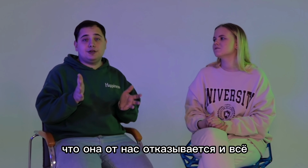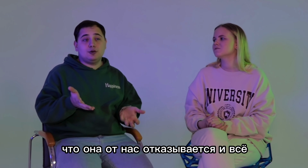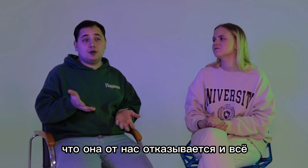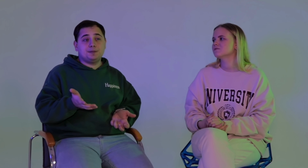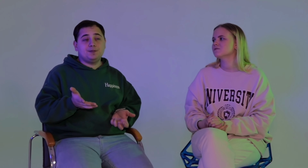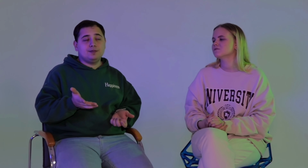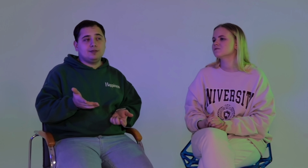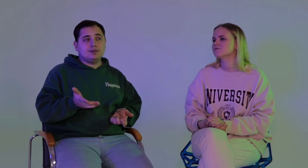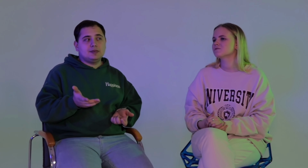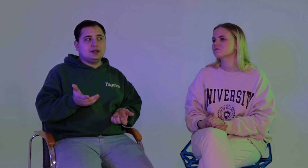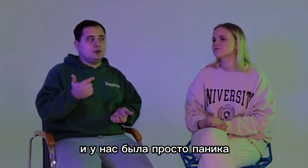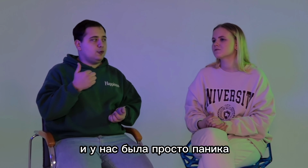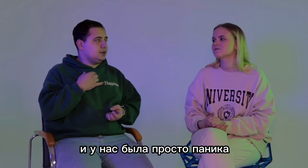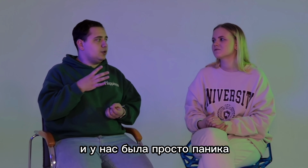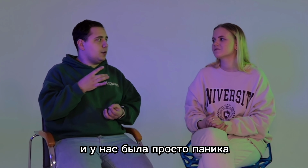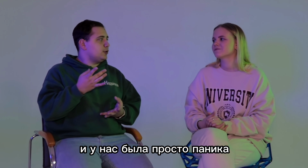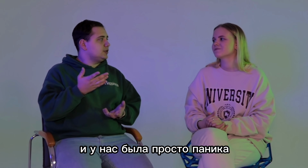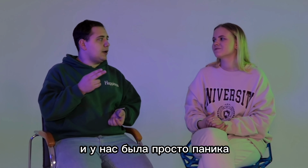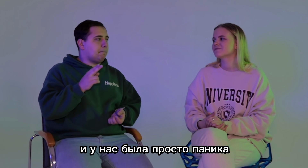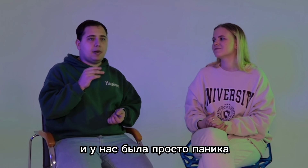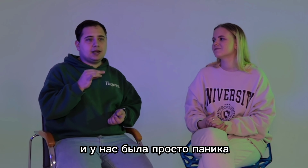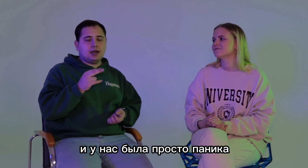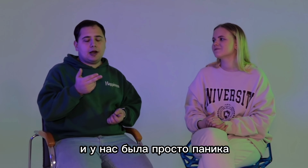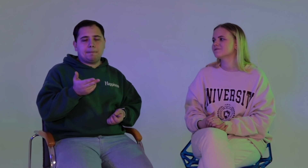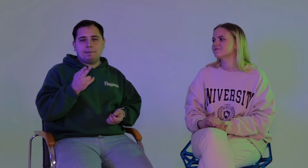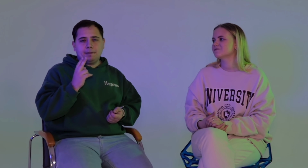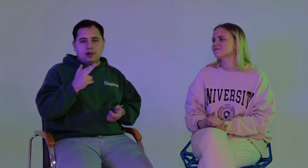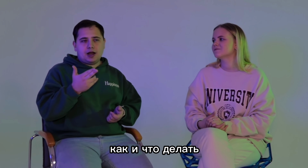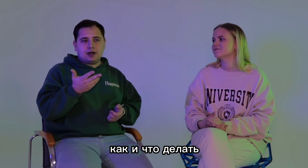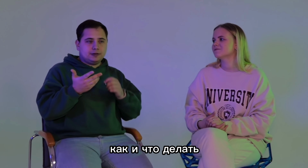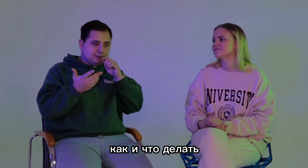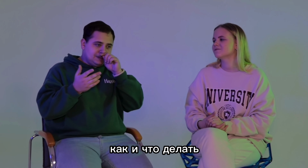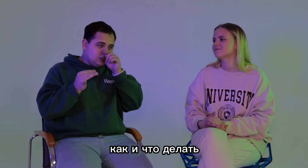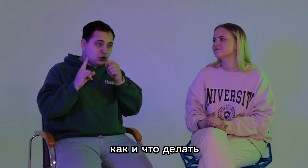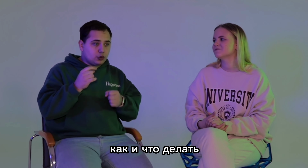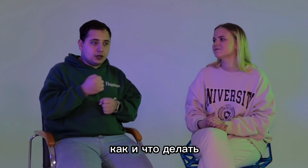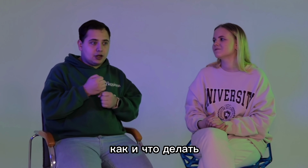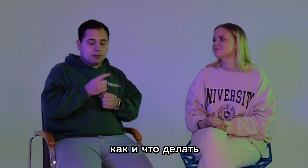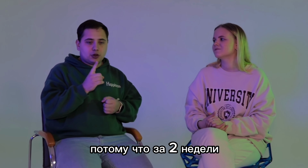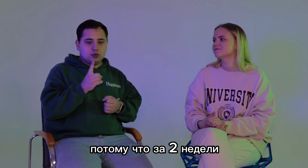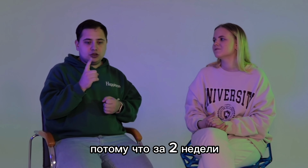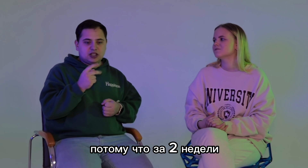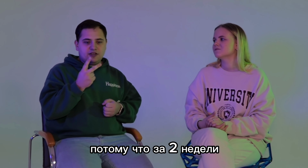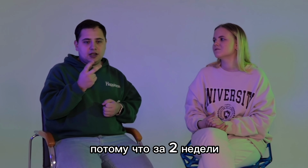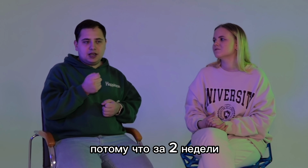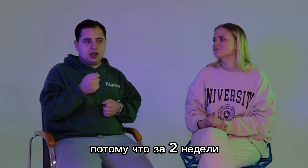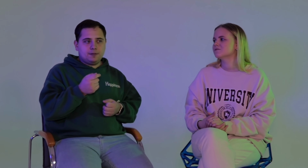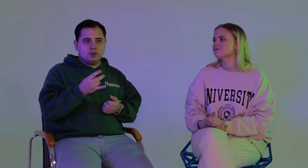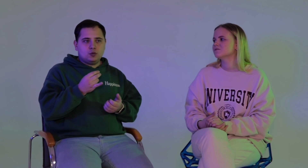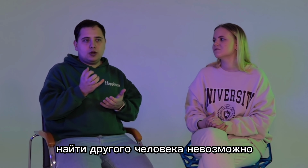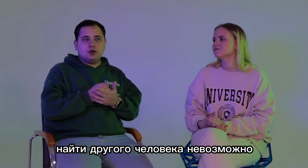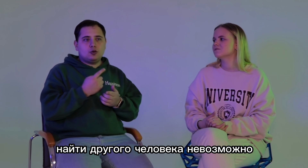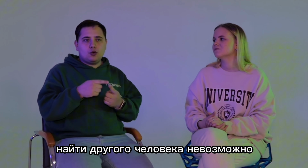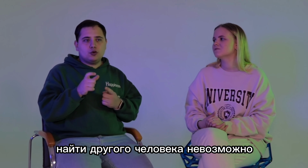все. И у нас была просто паника, как и что делать, потому что за 2 недели найти другого